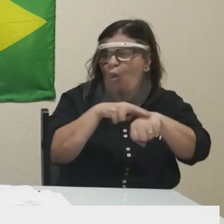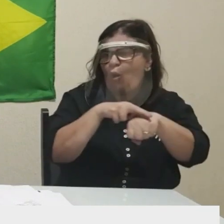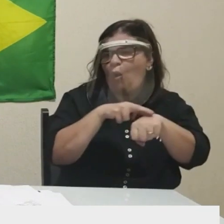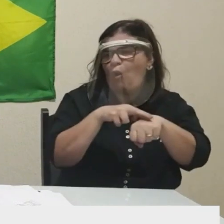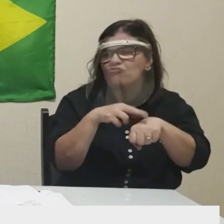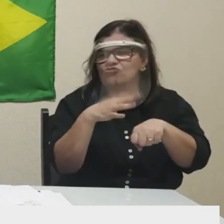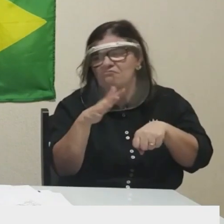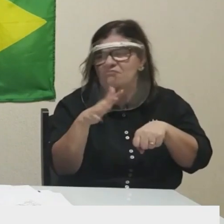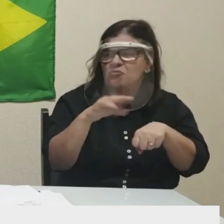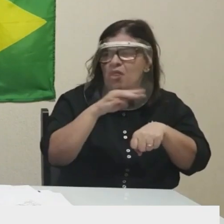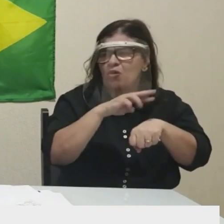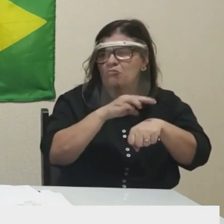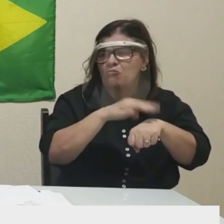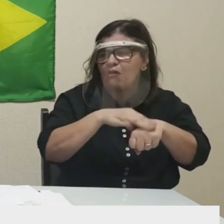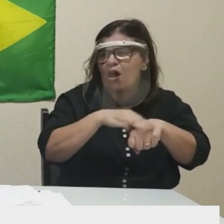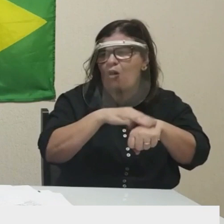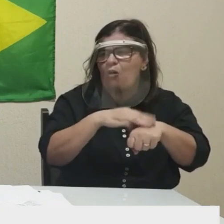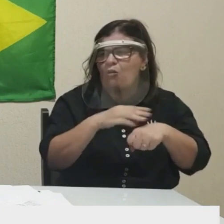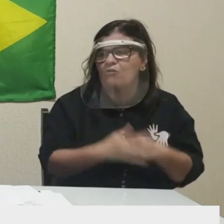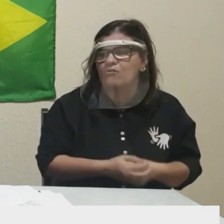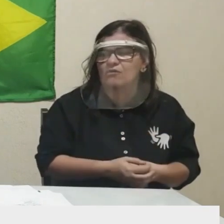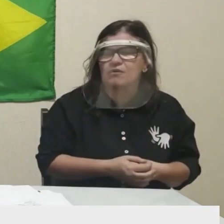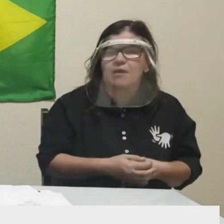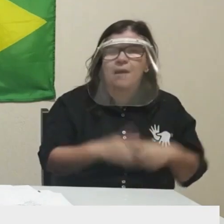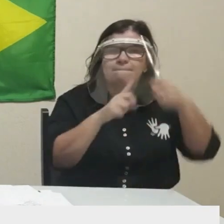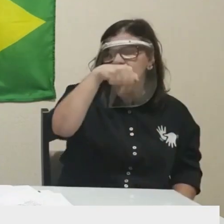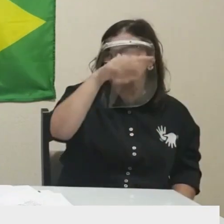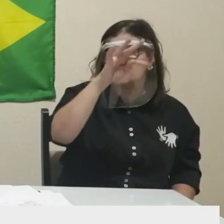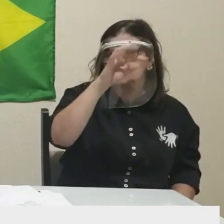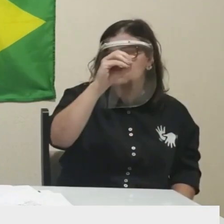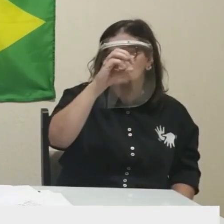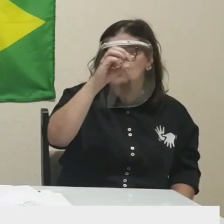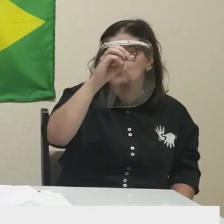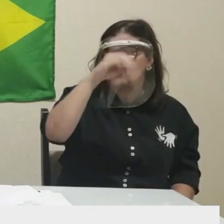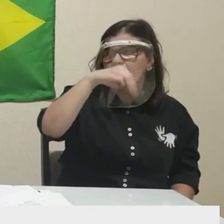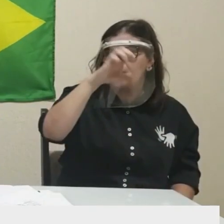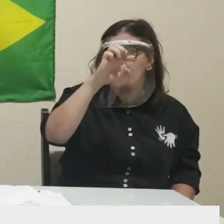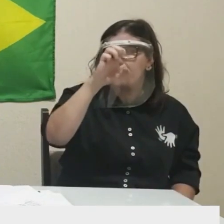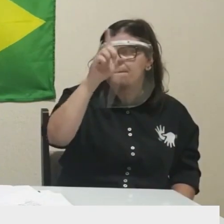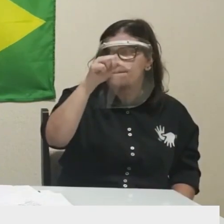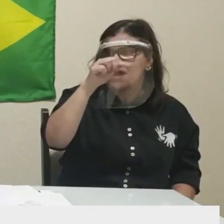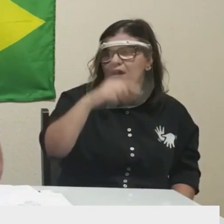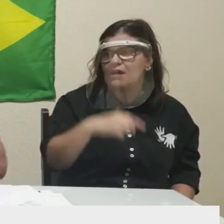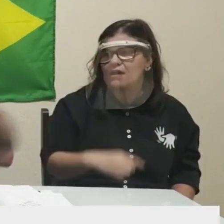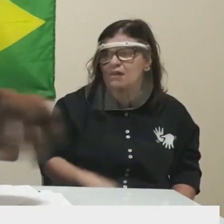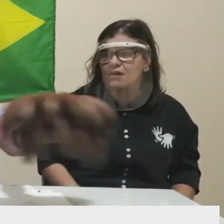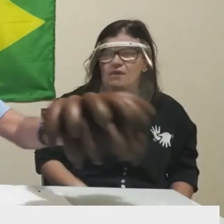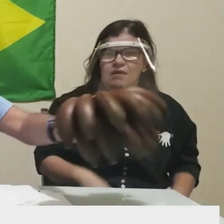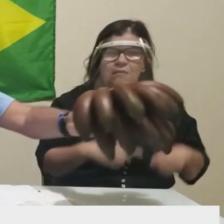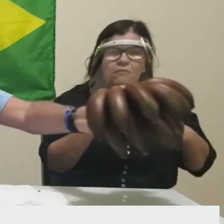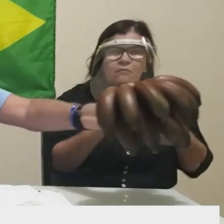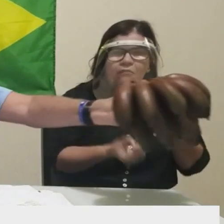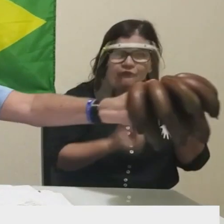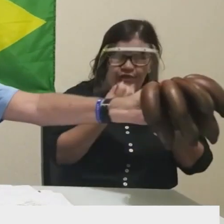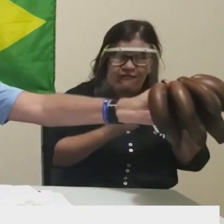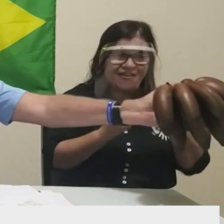marrom. Que bananas aqui? São Tomé. Muito boa para ferver. Cozida. Pega a banana,